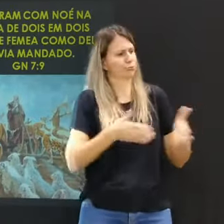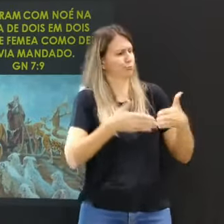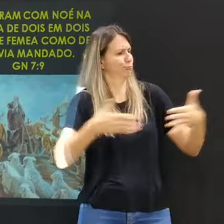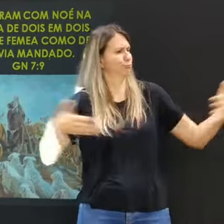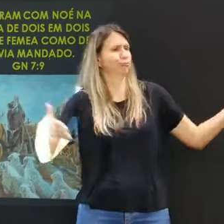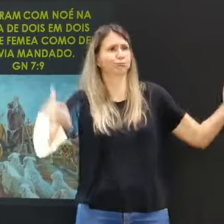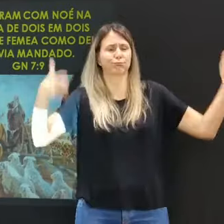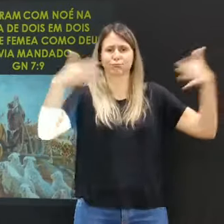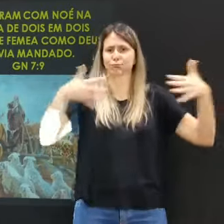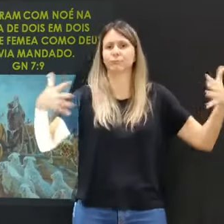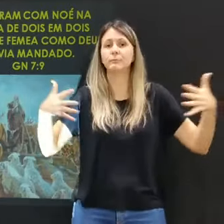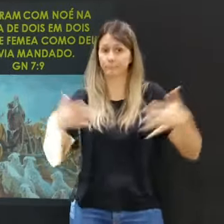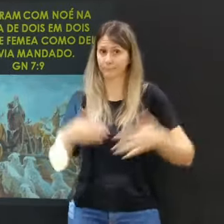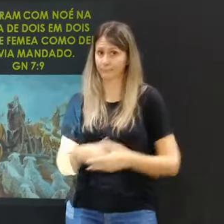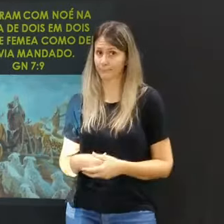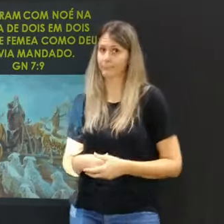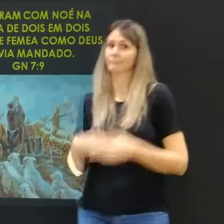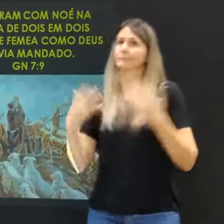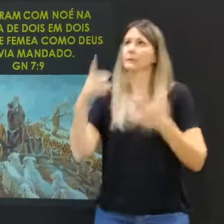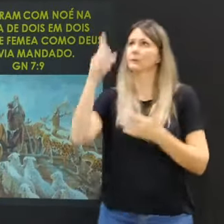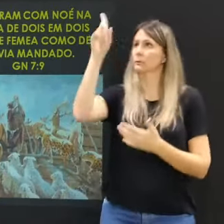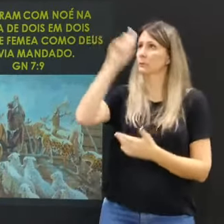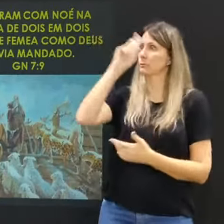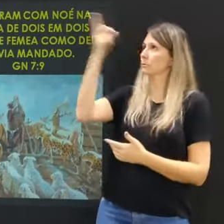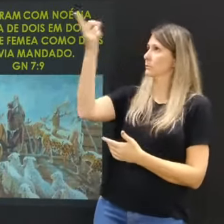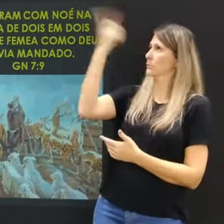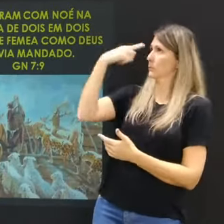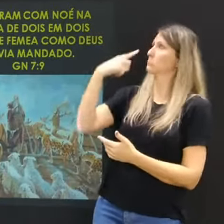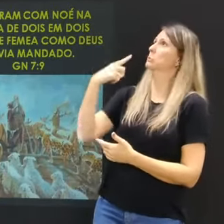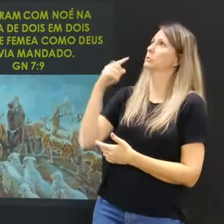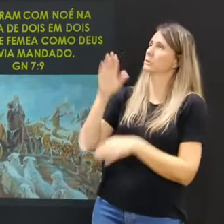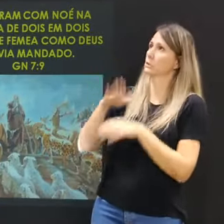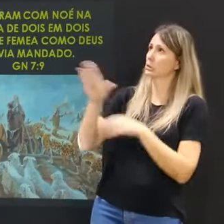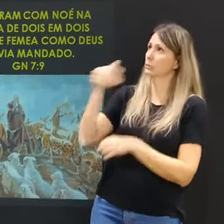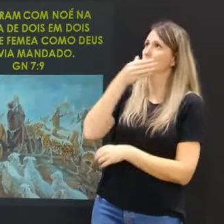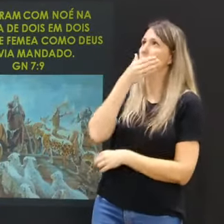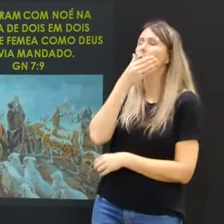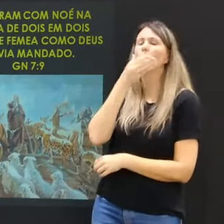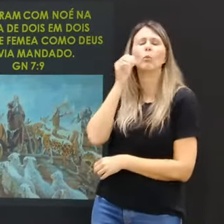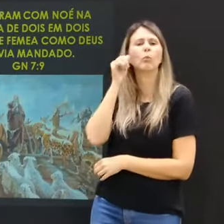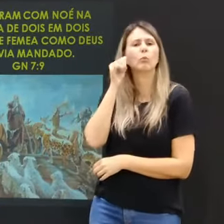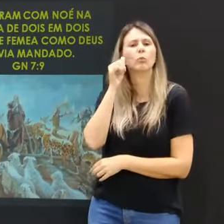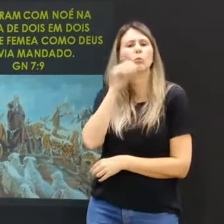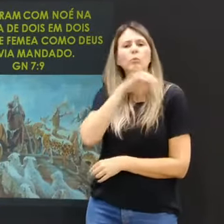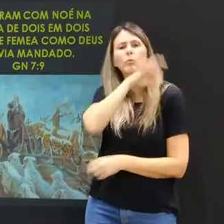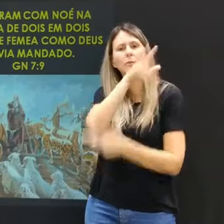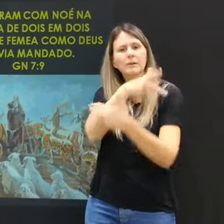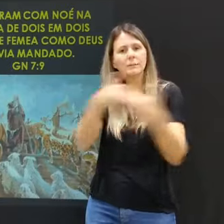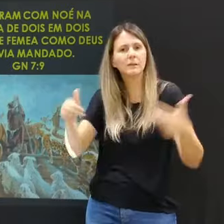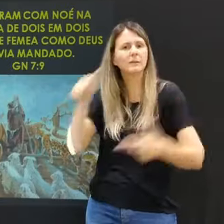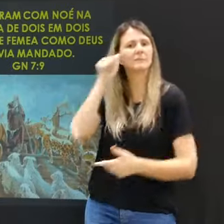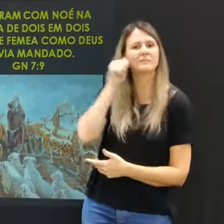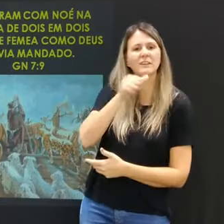Já estava tudo pronto a construção daquela arca. E Deus mandou, chamou